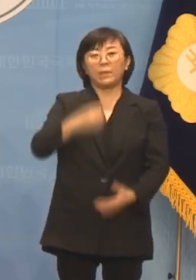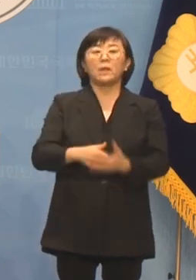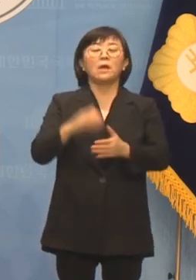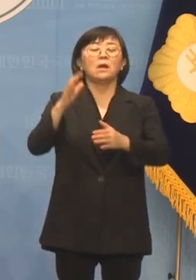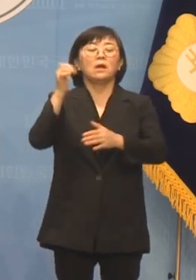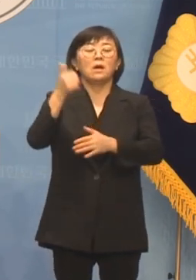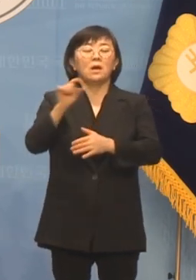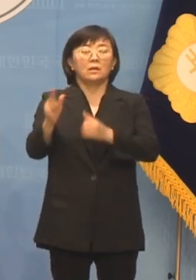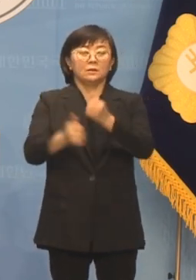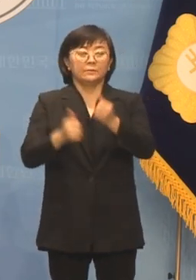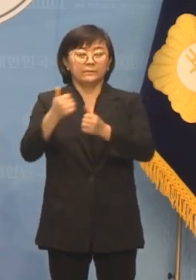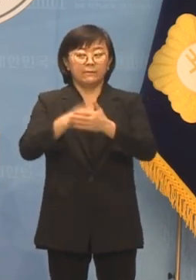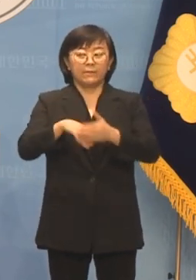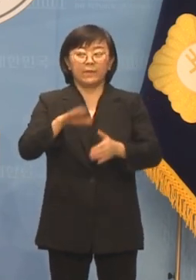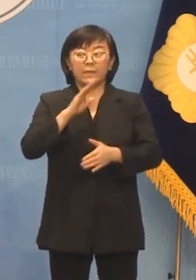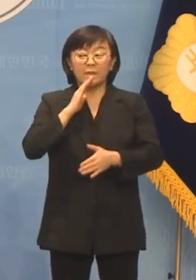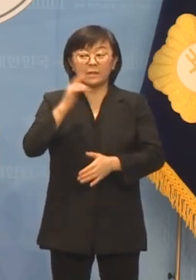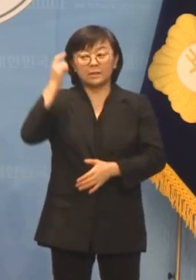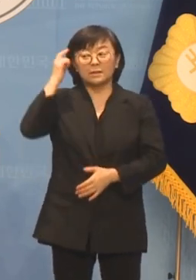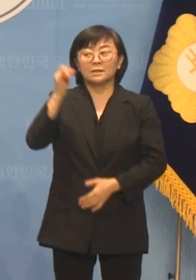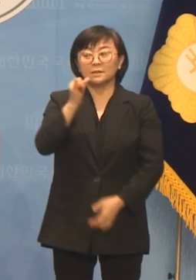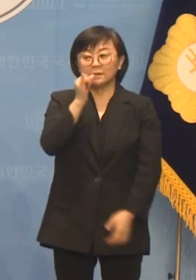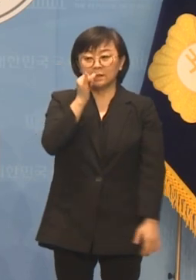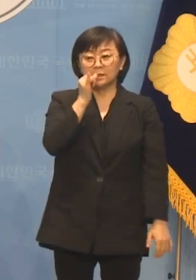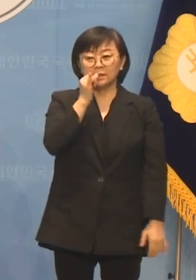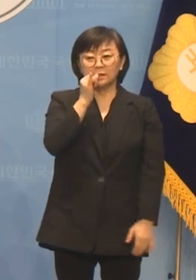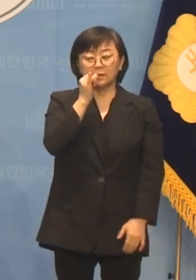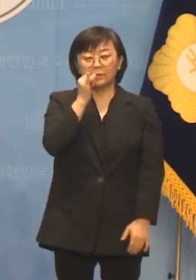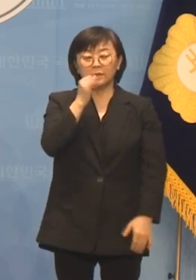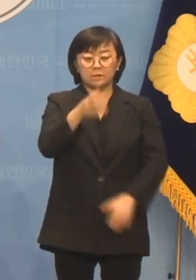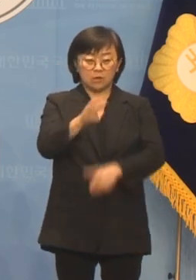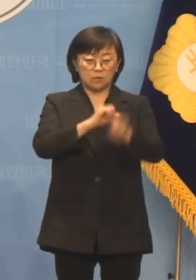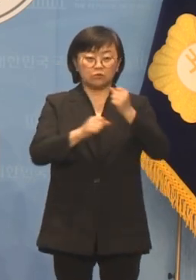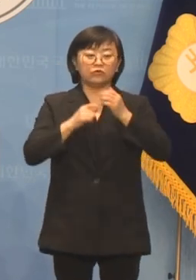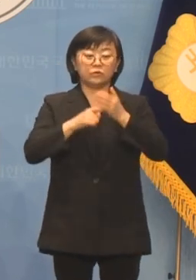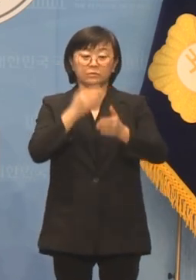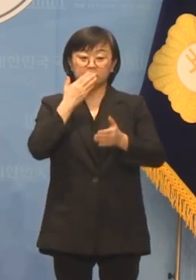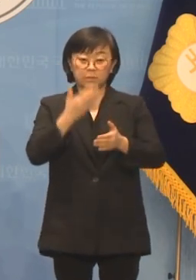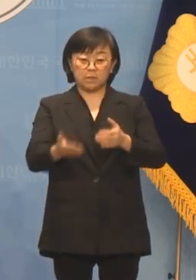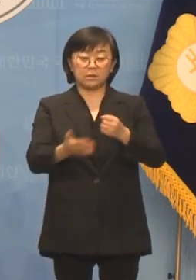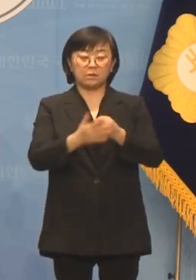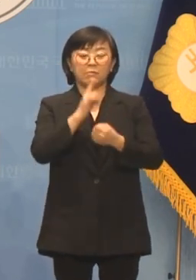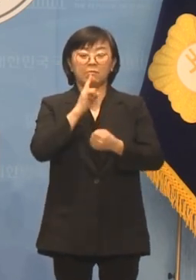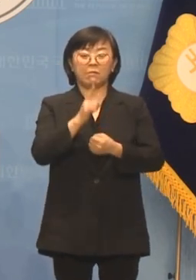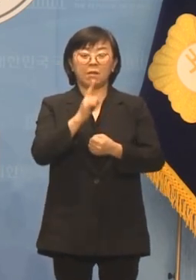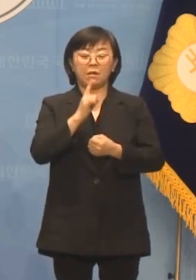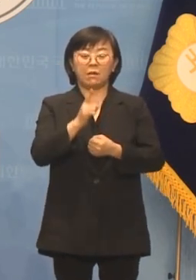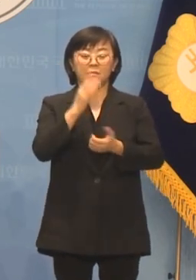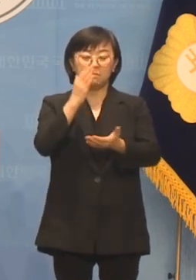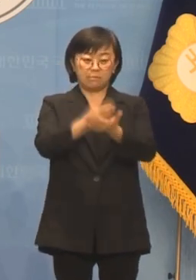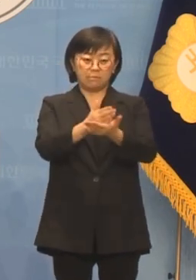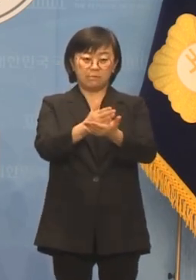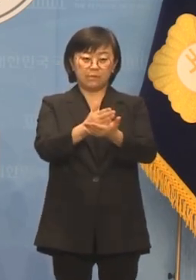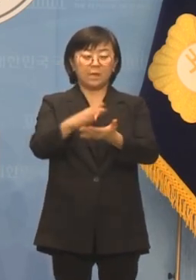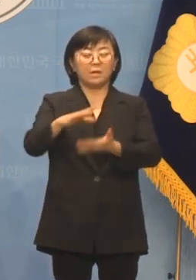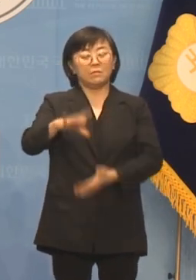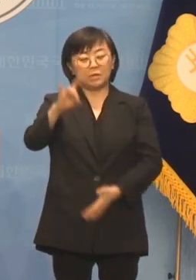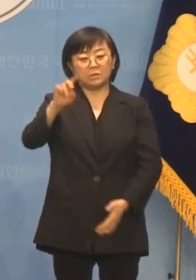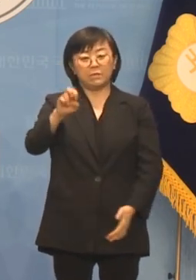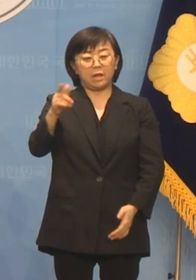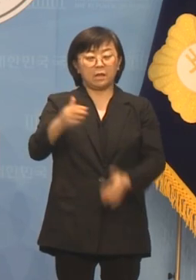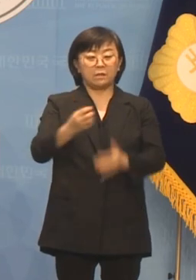한동훈 위원장이 진정 의지가 있다면 적극 추진하겠다는 말 말고 먼저